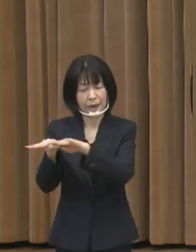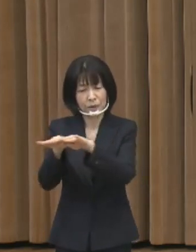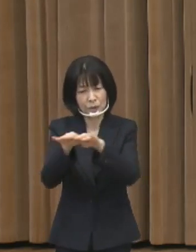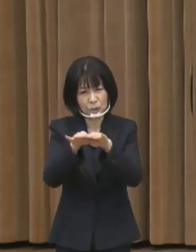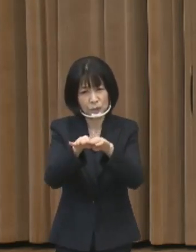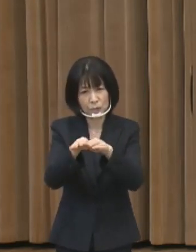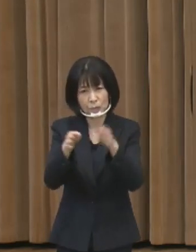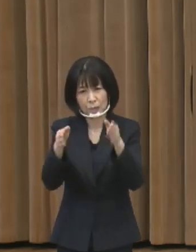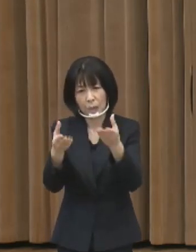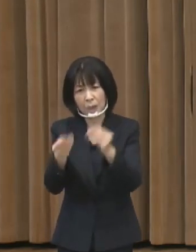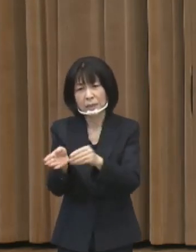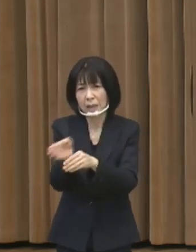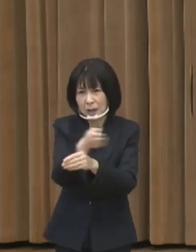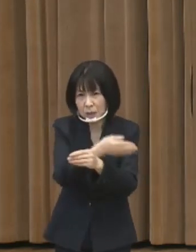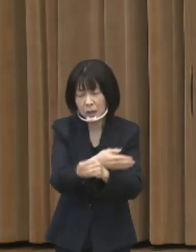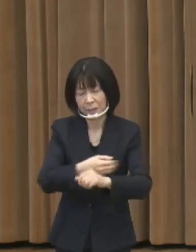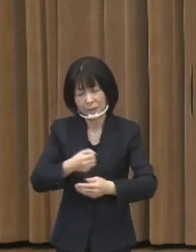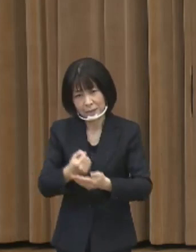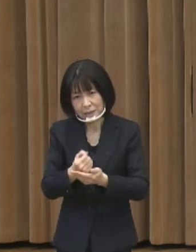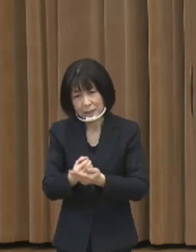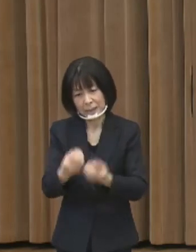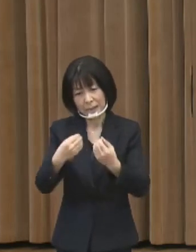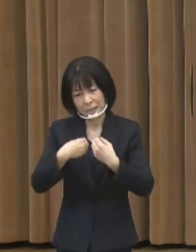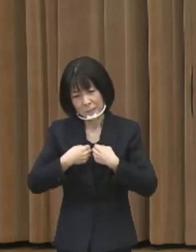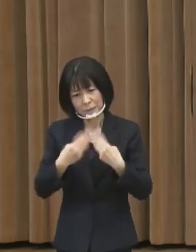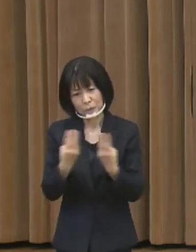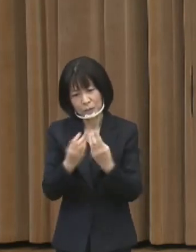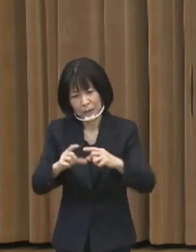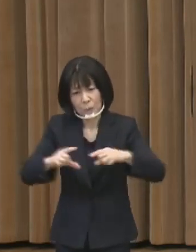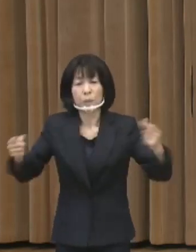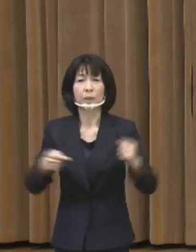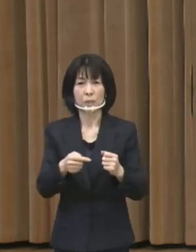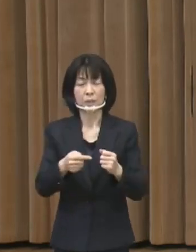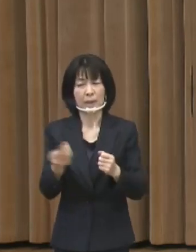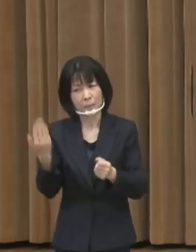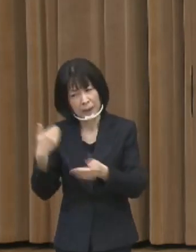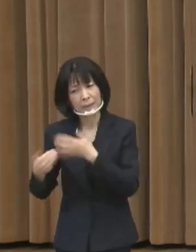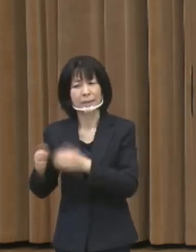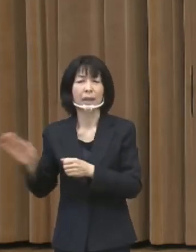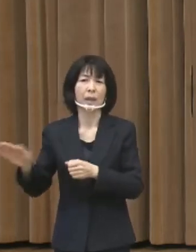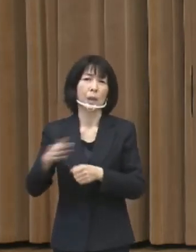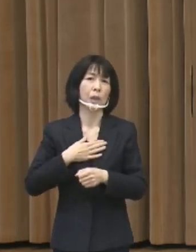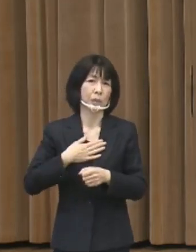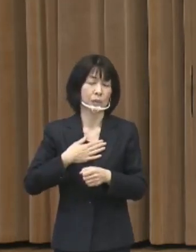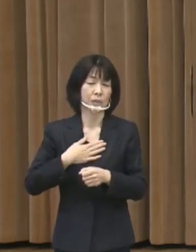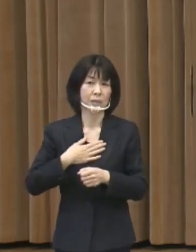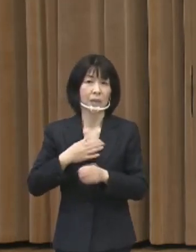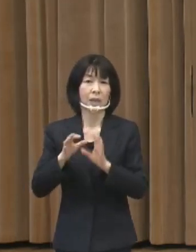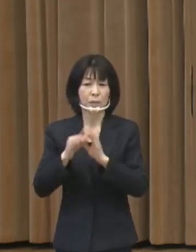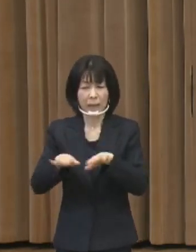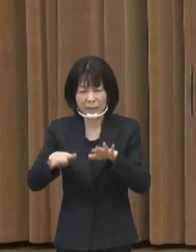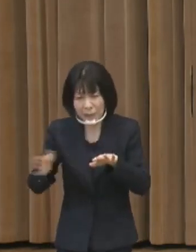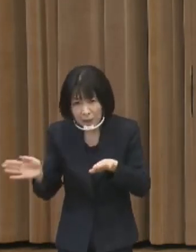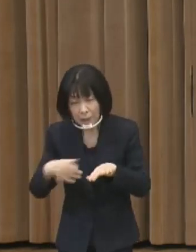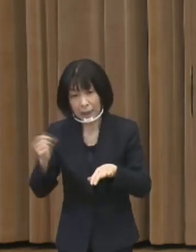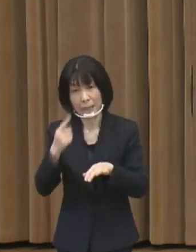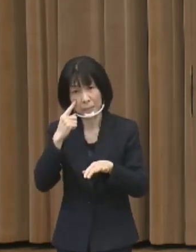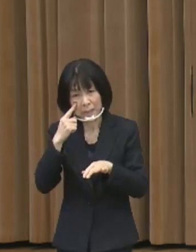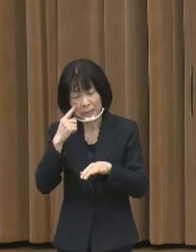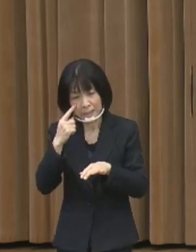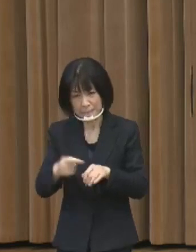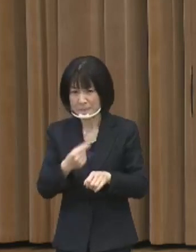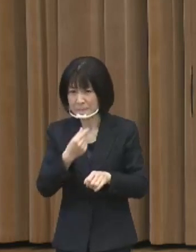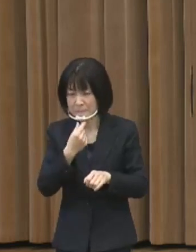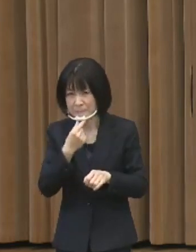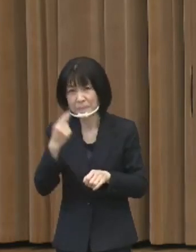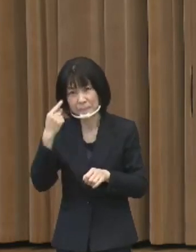等の後には残念ながら陽性者が跳ね上がったのがこれまでの経験です。そうだとすると、やはり今のうちから予防的にも